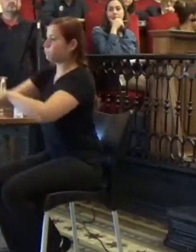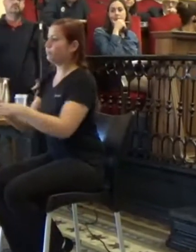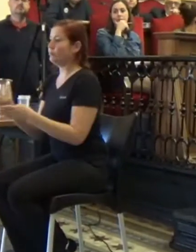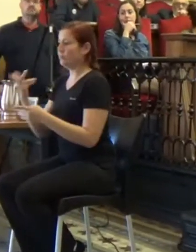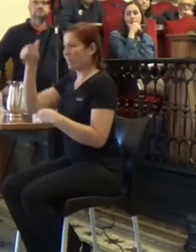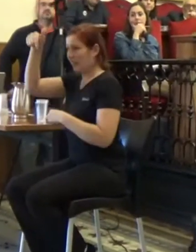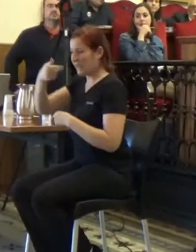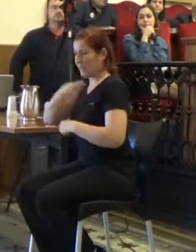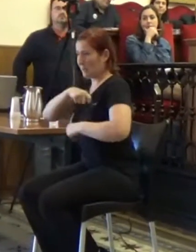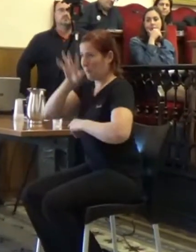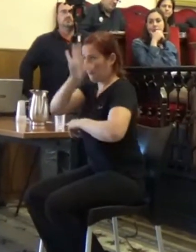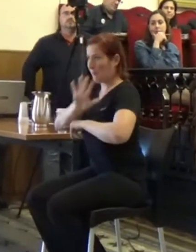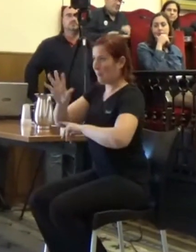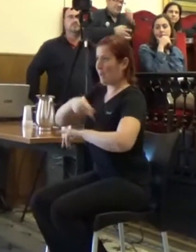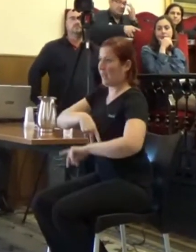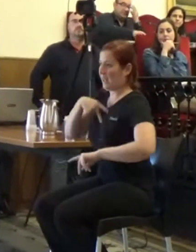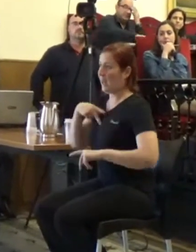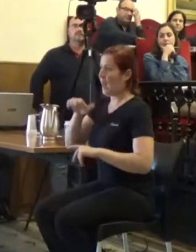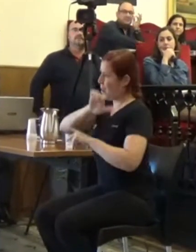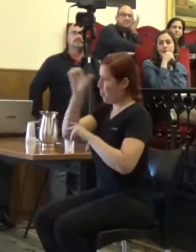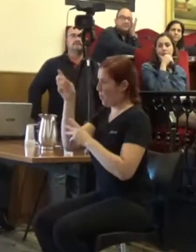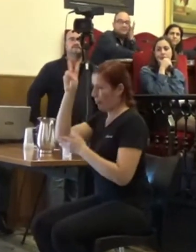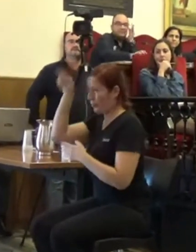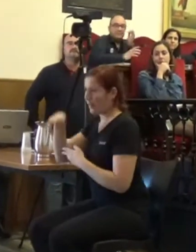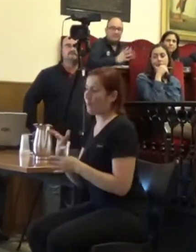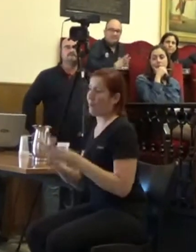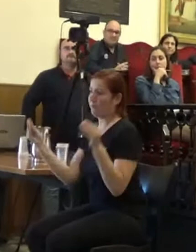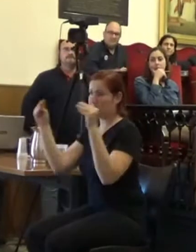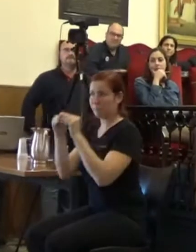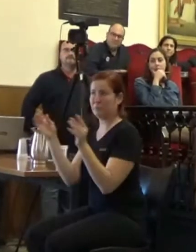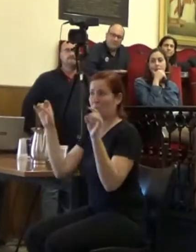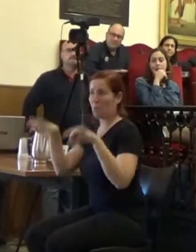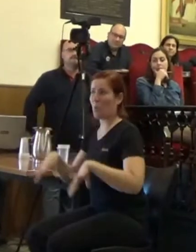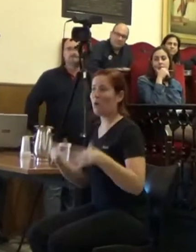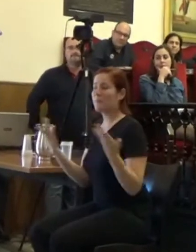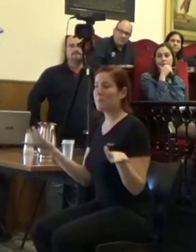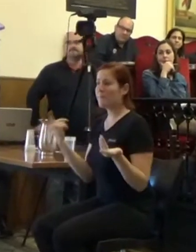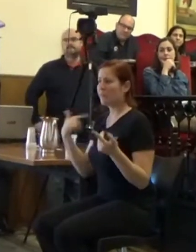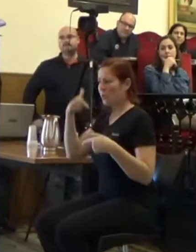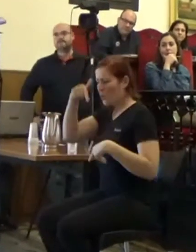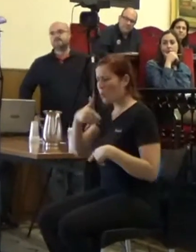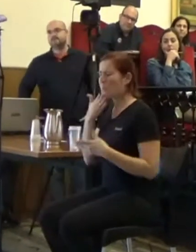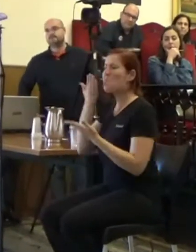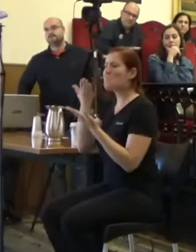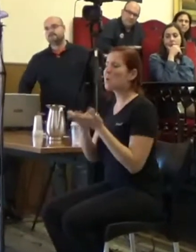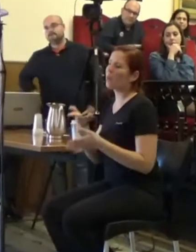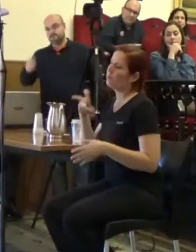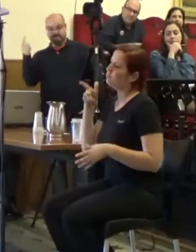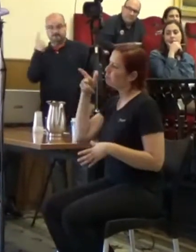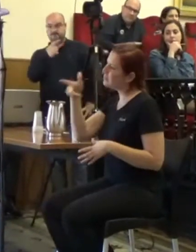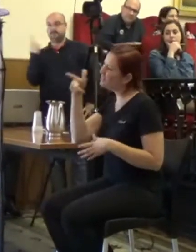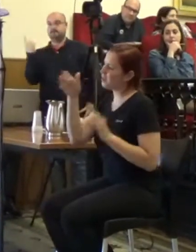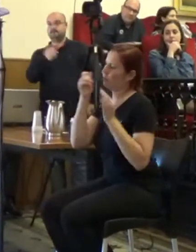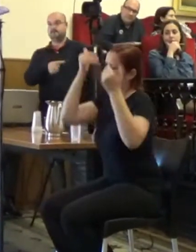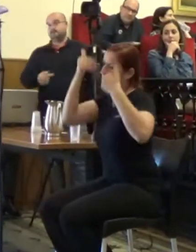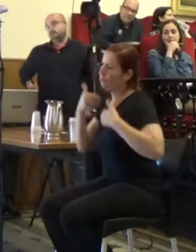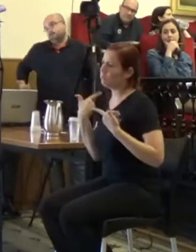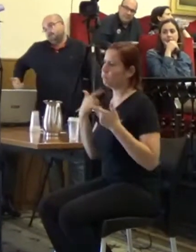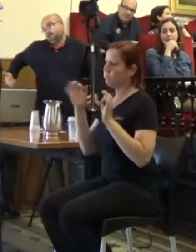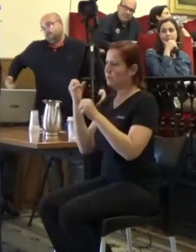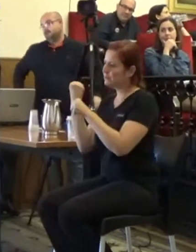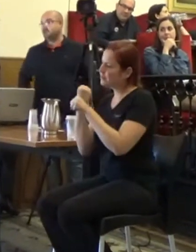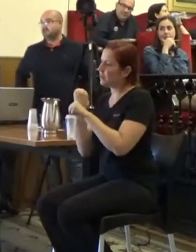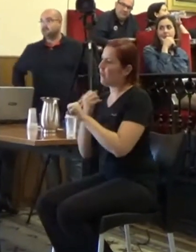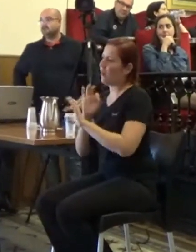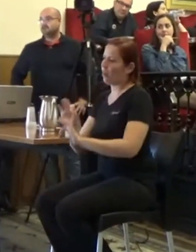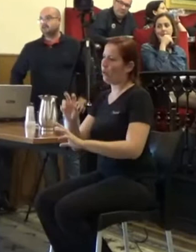todo el país y gran parte de Europa. El hecho de que hoy reclame una defensa de los derechos de los trabajadores con diversidad funcional, no quiero